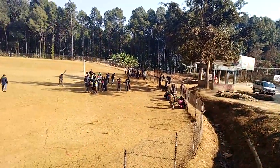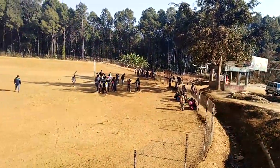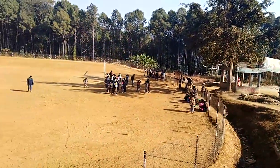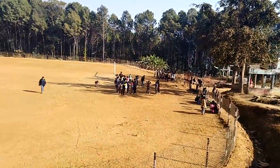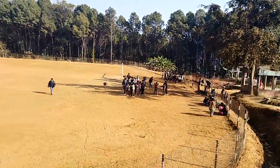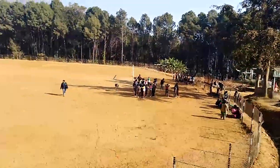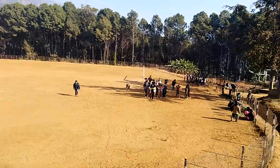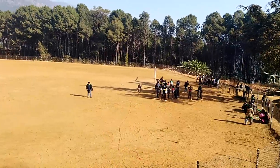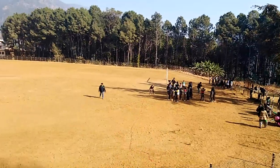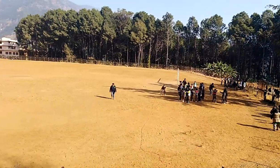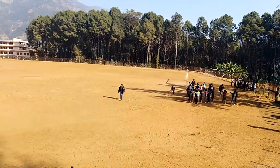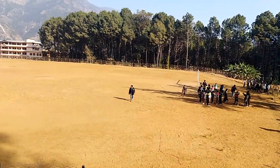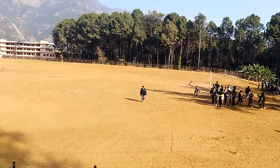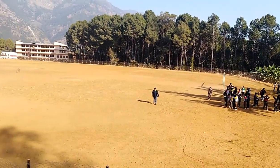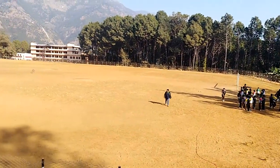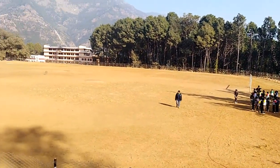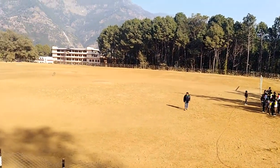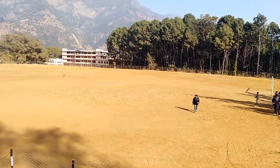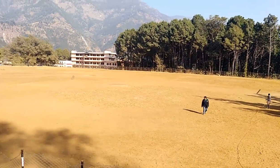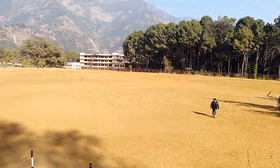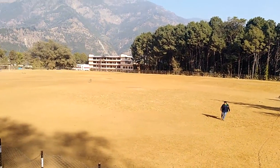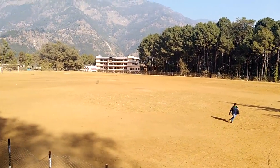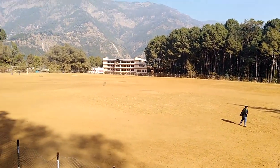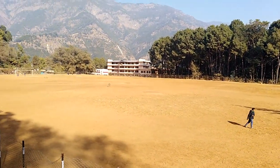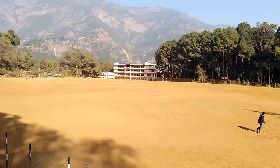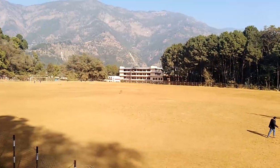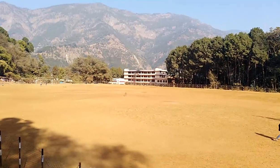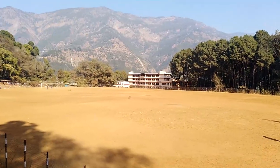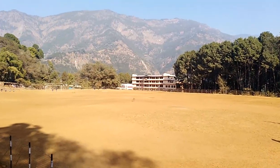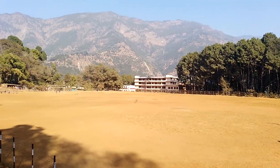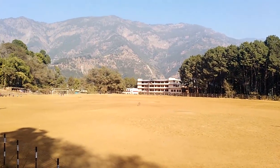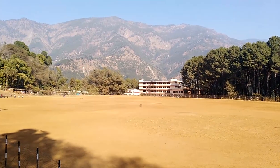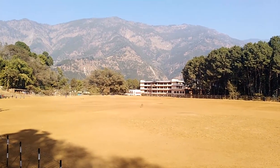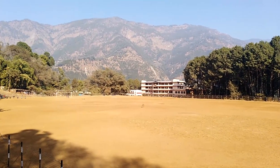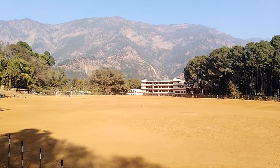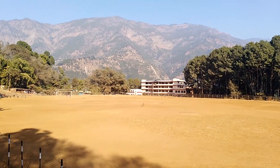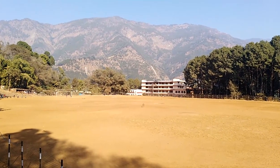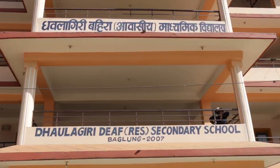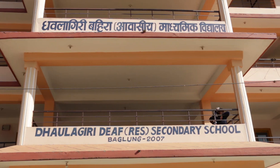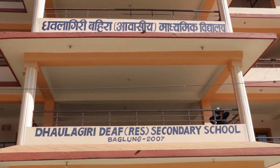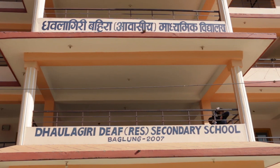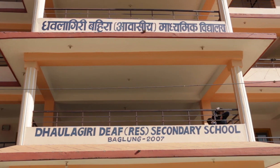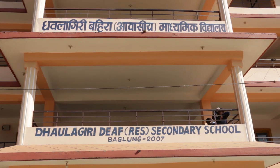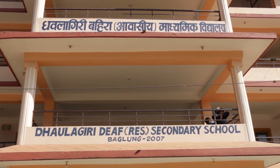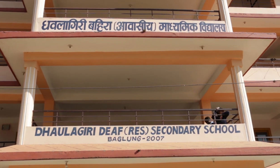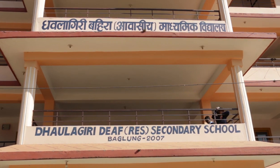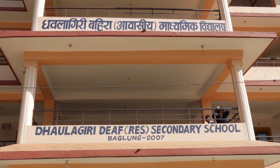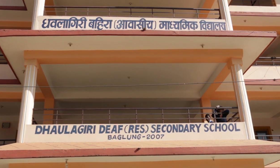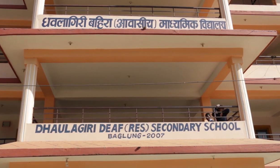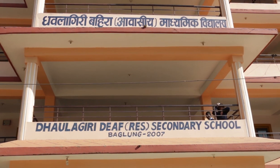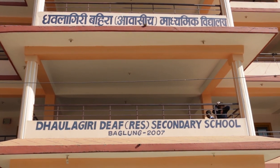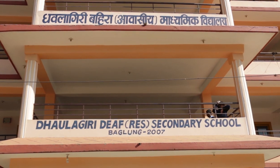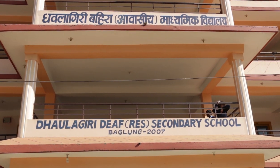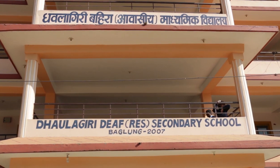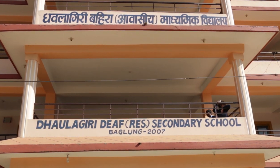यही सोचका साथ धौलागिरी अञ्चलको बागलुङ जिल्लामा विक्रम सम्वत 2063 सालमा धौलागिरी बहिरा